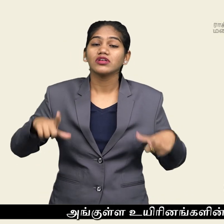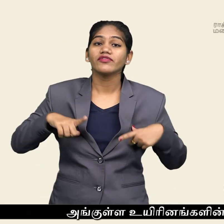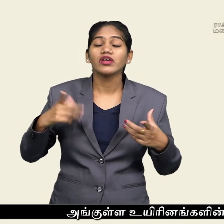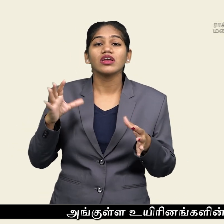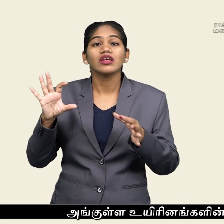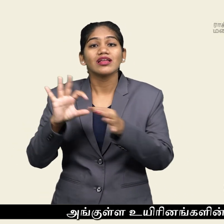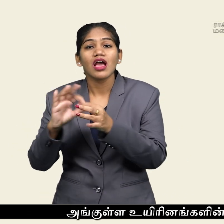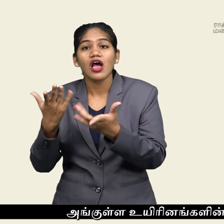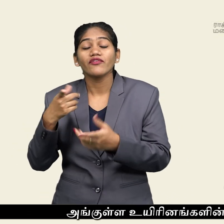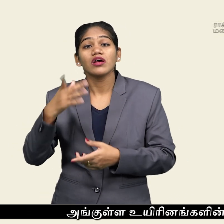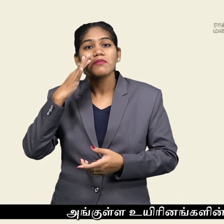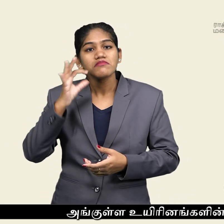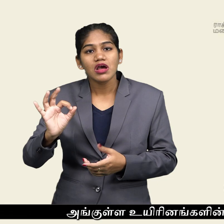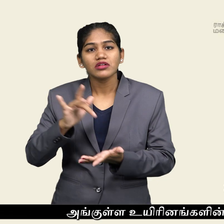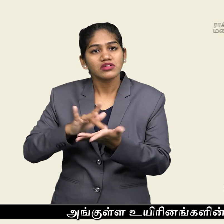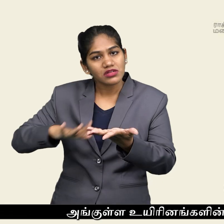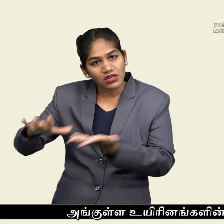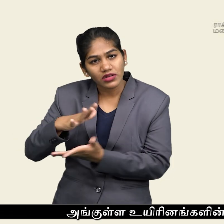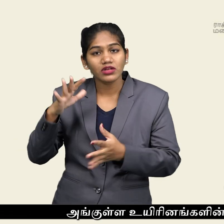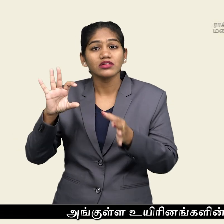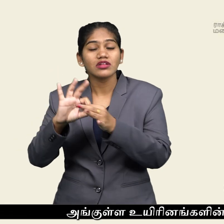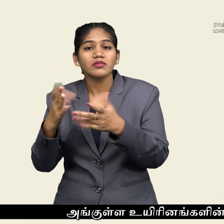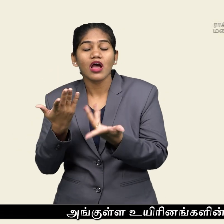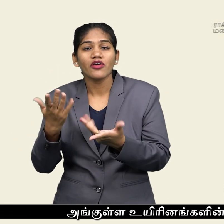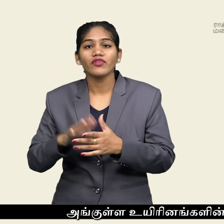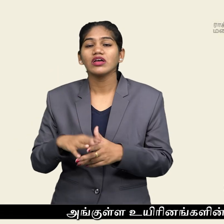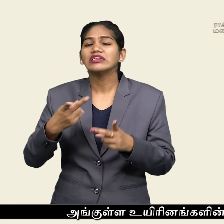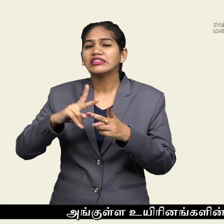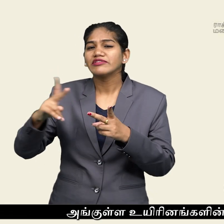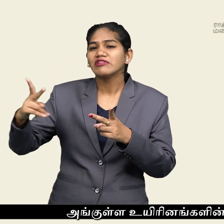அங்குள்ள உயிரினங்களின் பன்முகத்தன்மையை தீர்மானிக்கிறது.